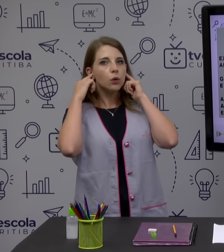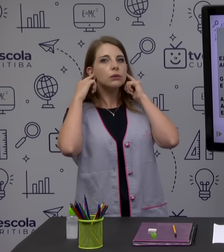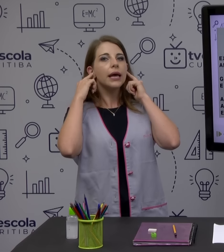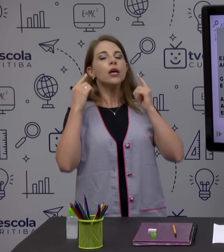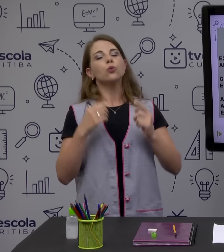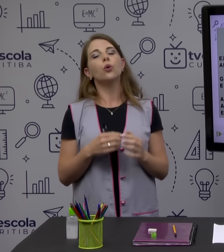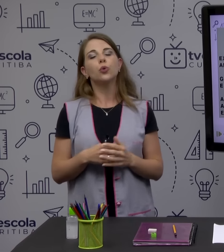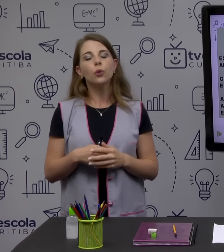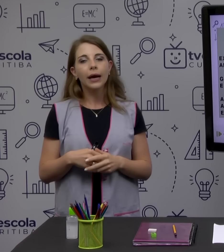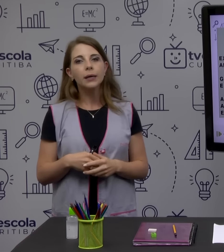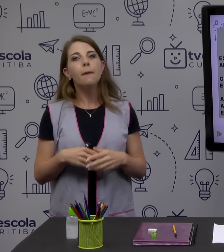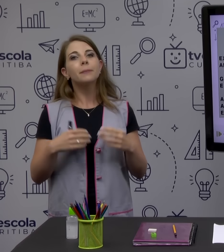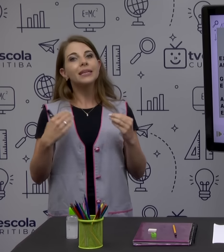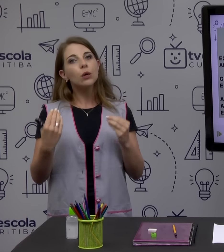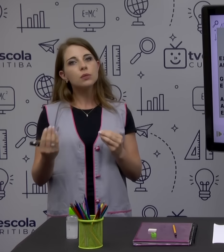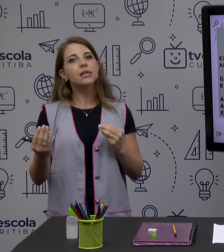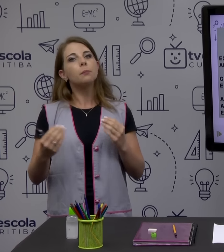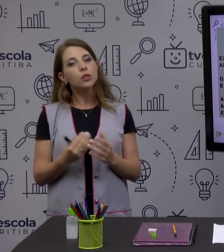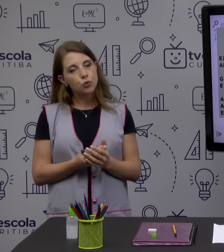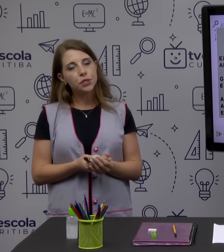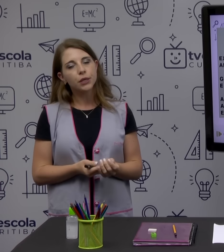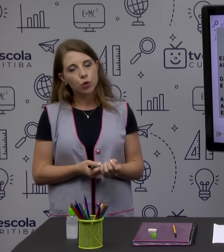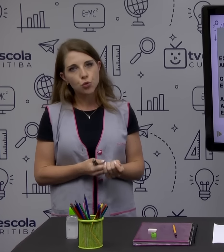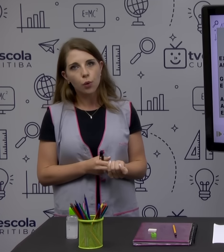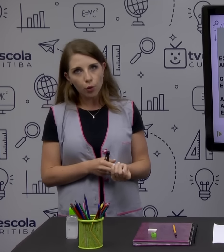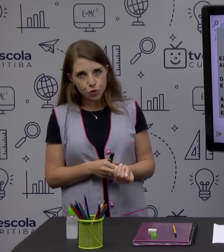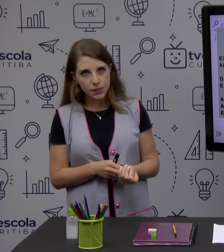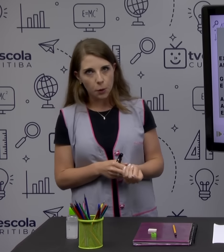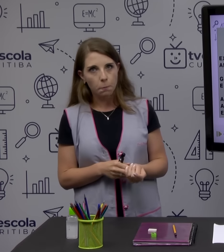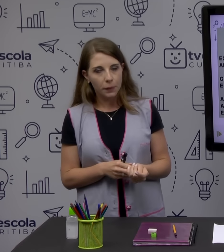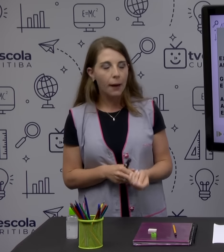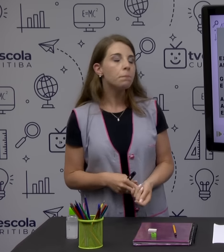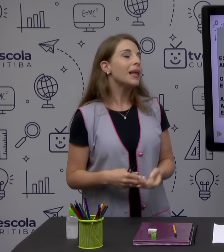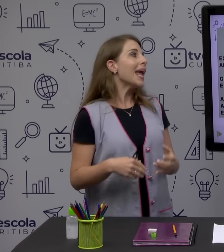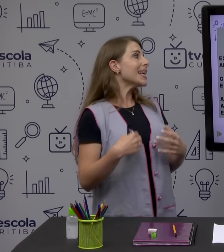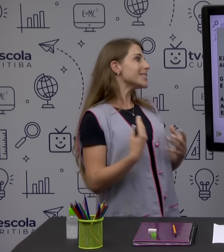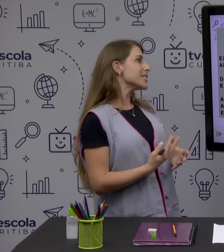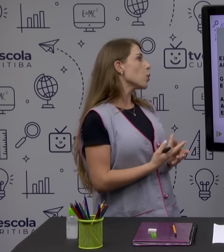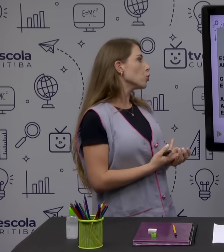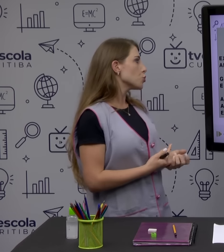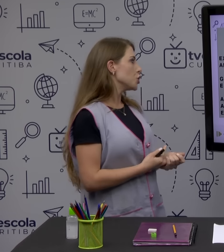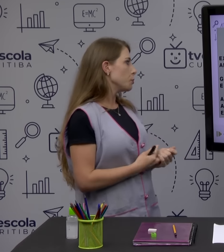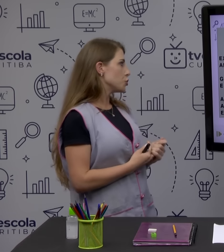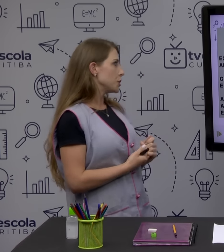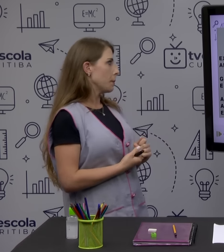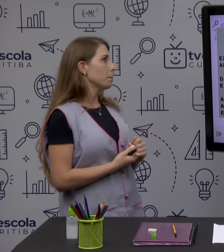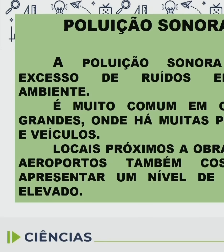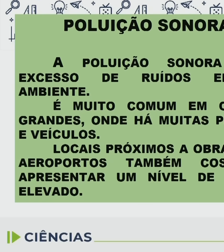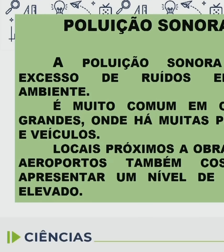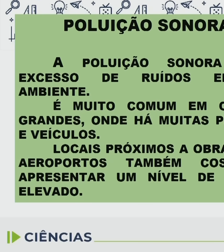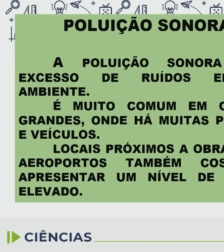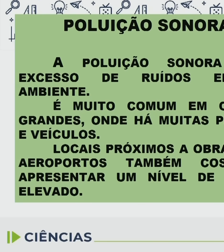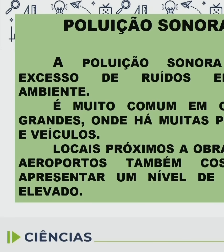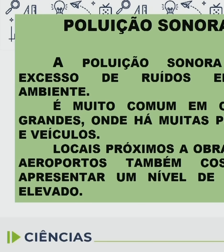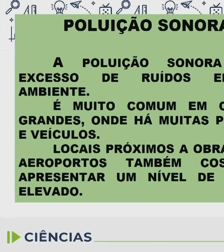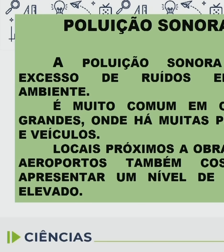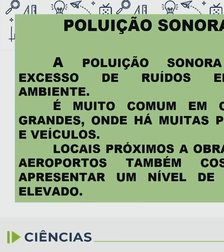né, do auricular para não estar prejudicando a sua audição, tá? Existem outros tipos de poluição sonora, que é a poluição